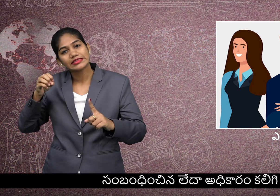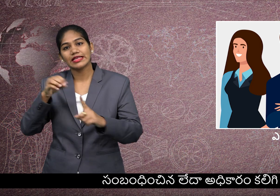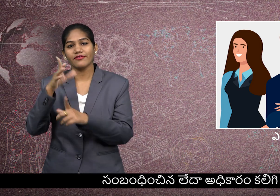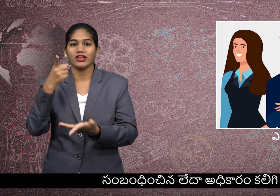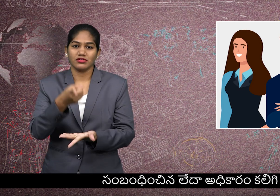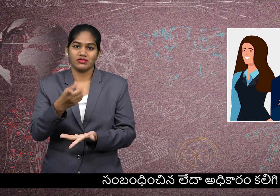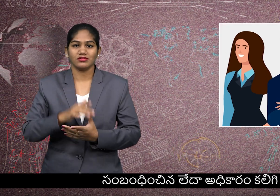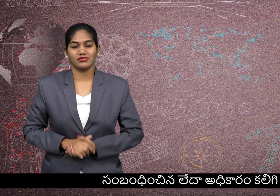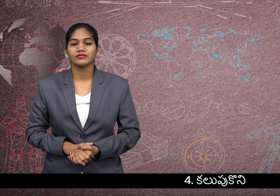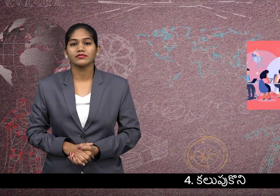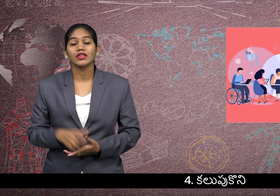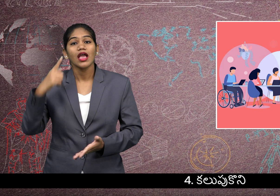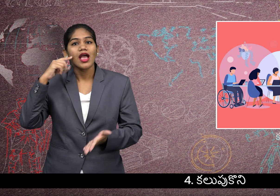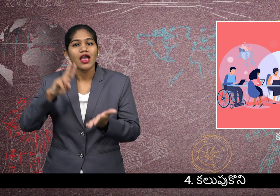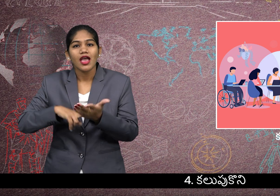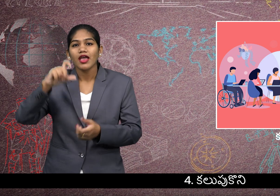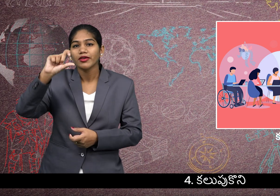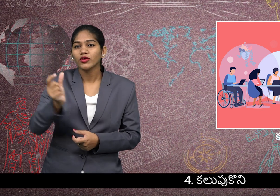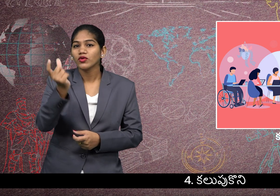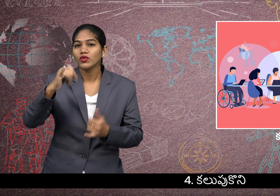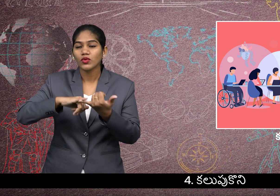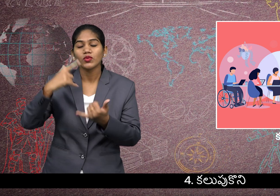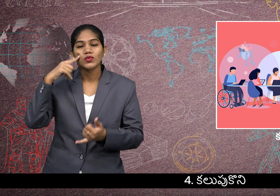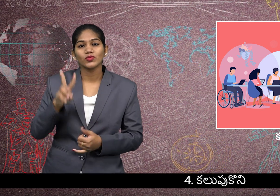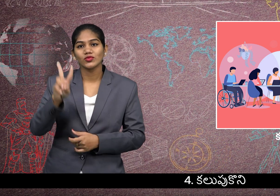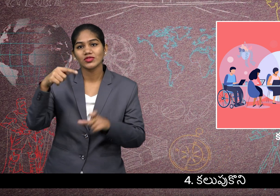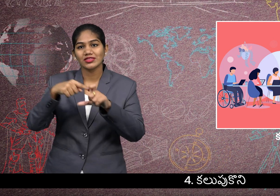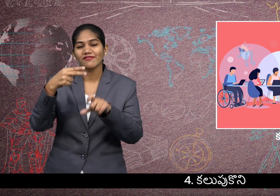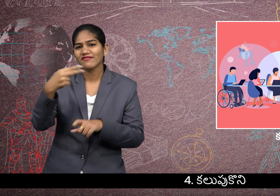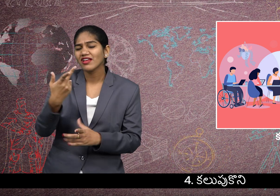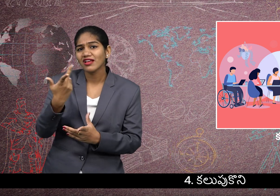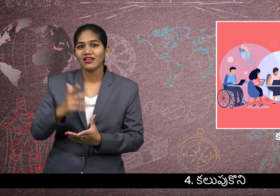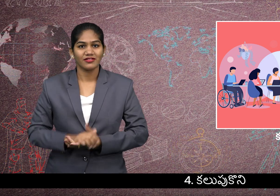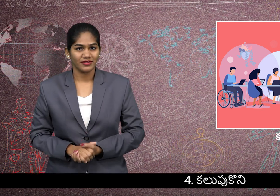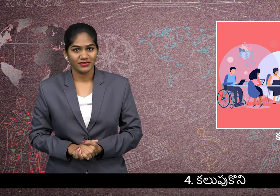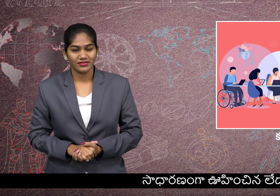ఉండడం. 4. కలుపుకొని.